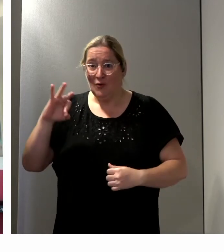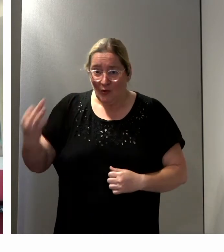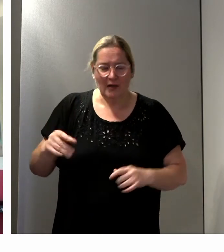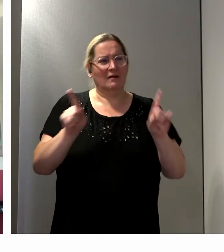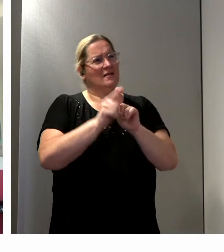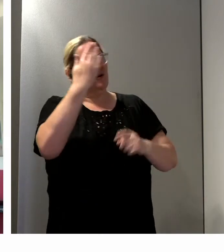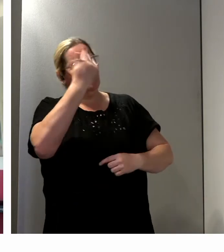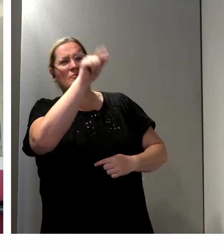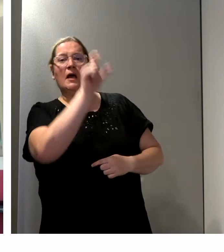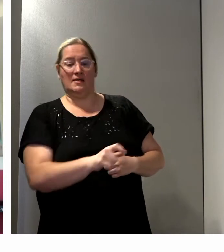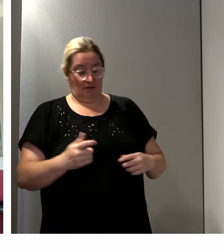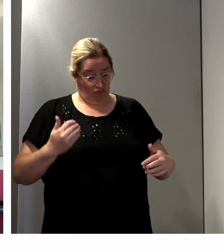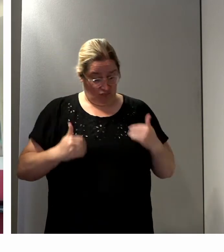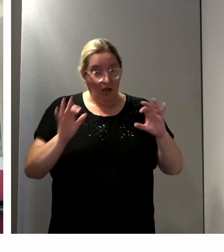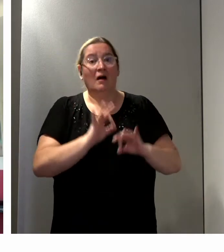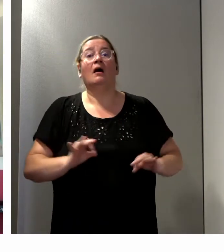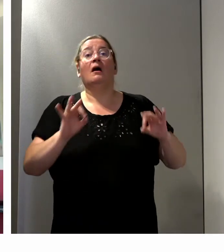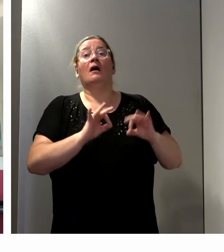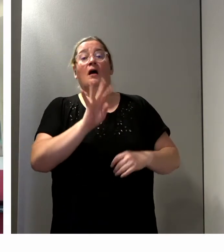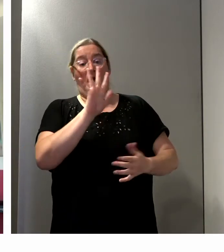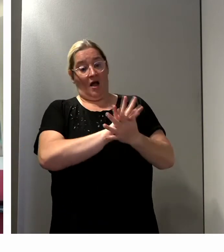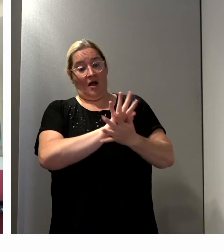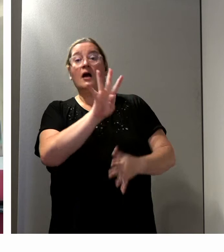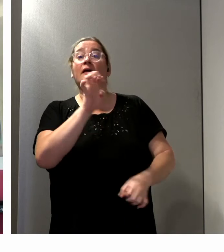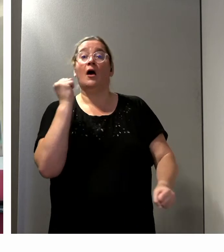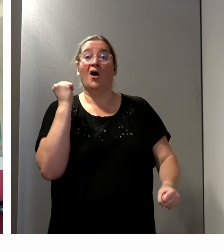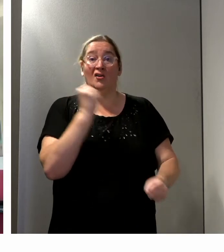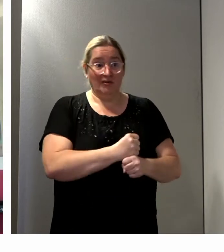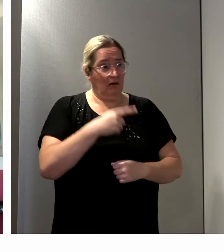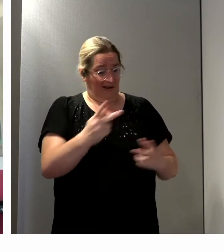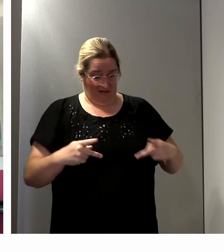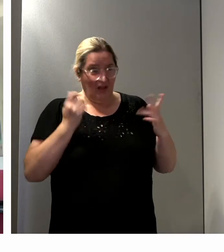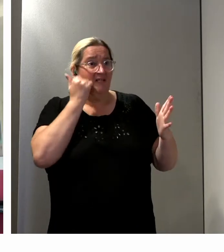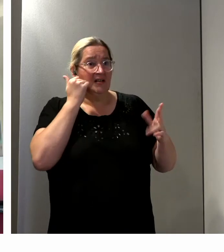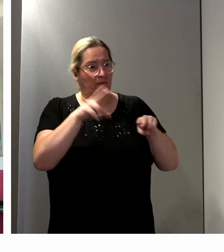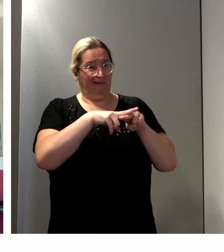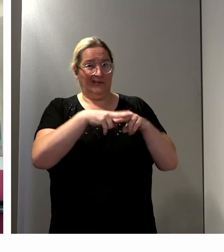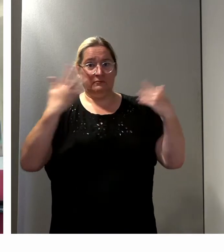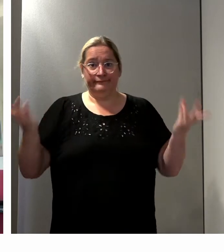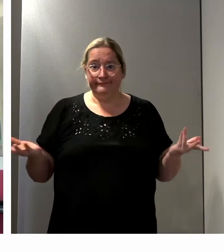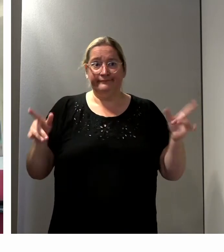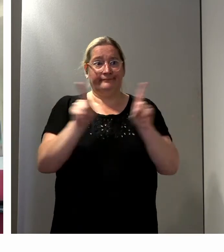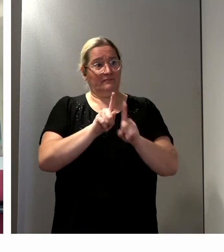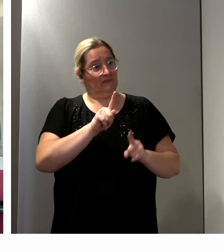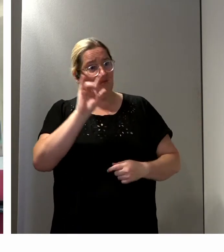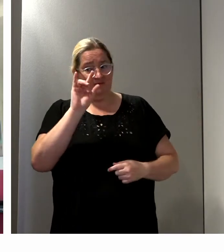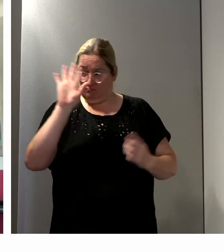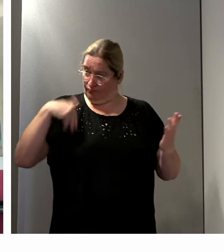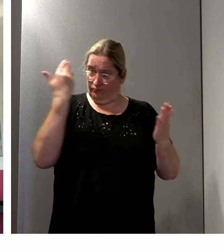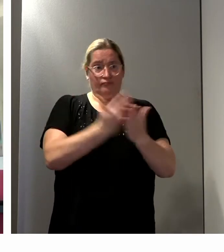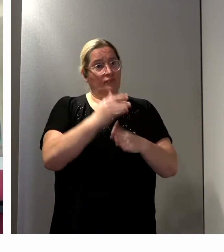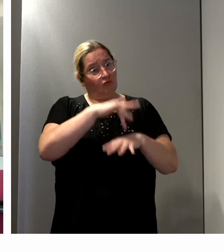Je connais aussi une personne valide de 40 ans qui n'a pas de vie affective et n'a jamais eu de vie